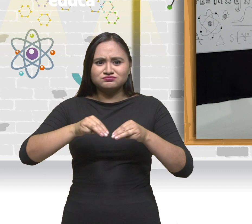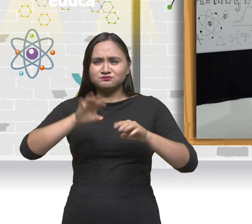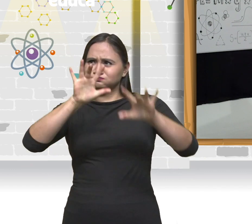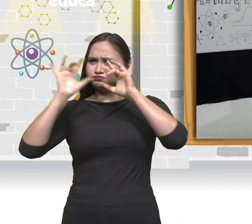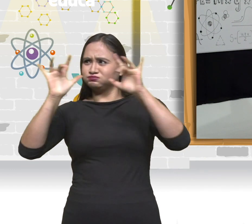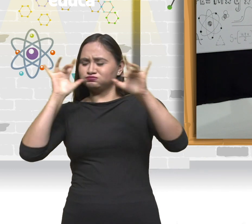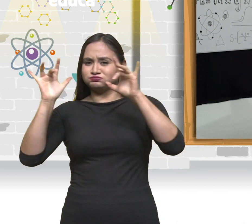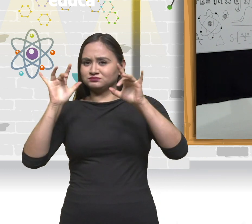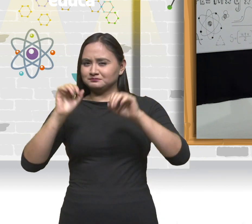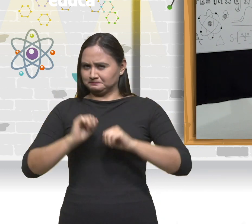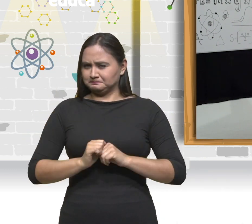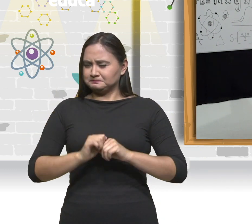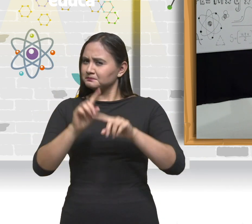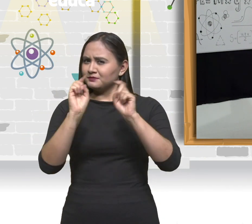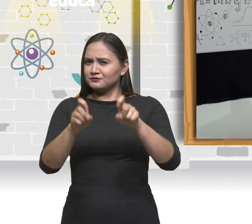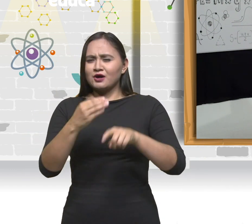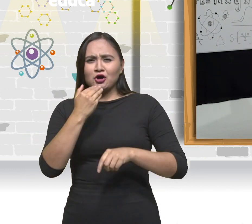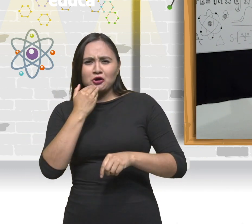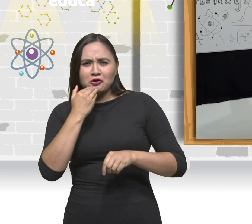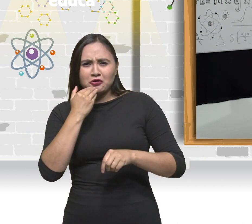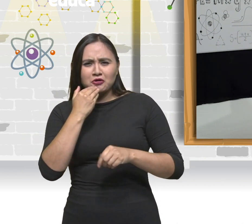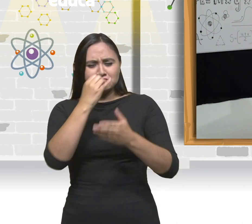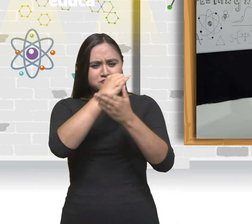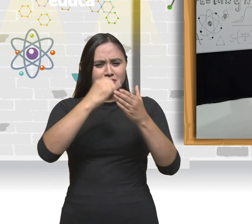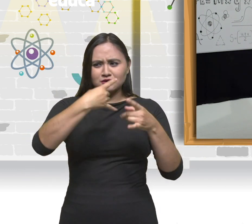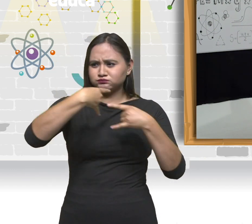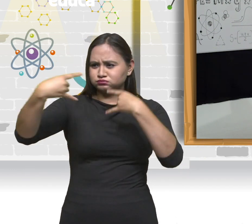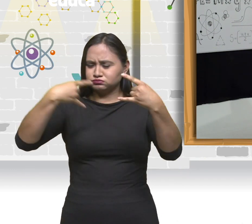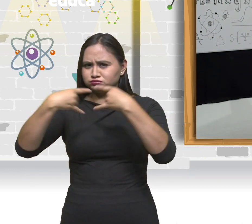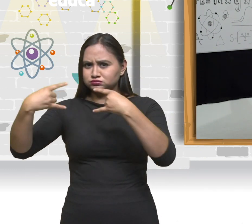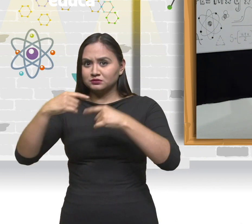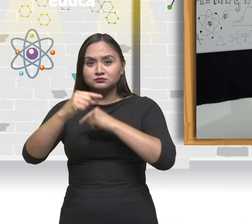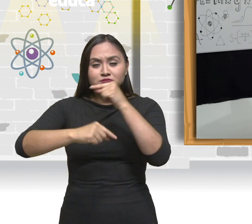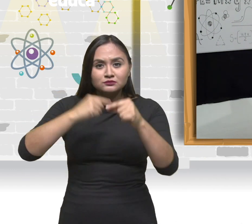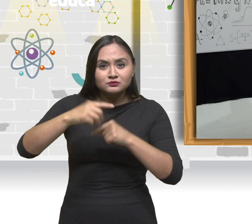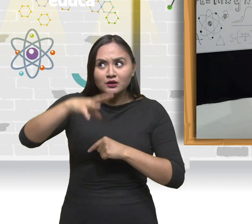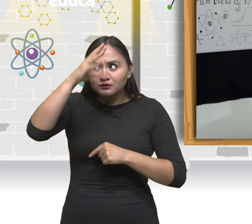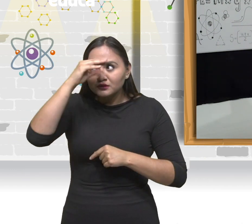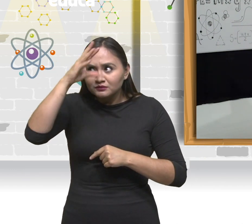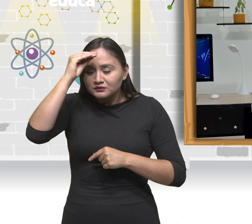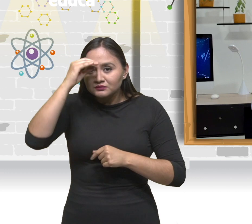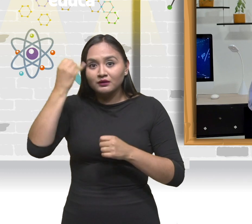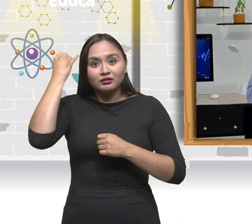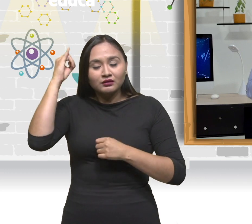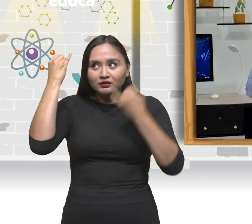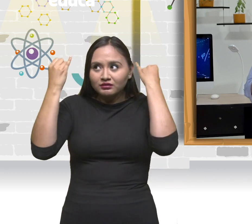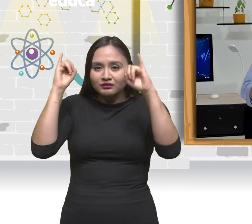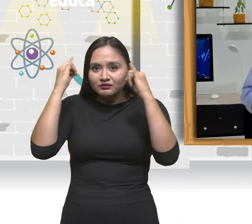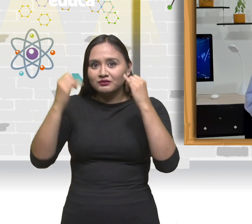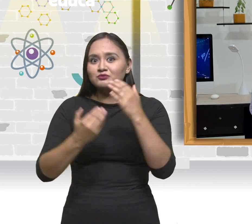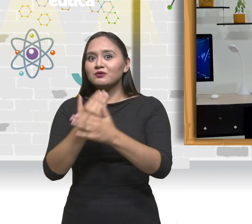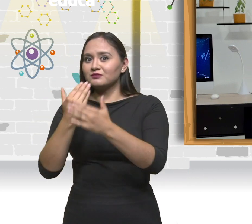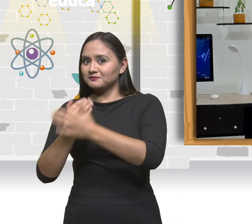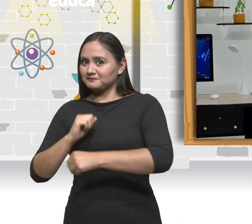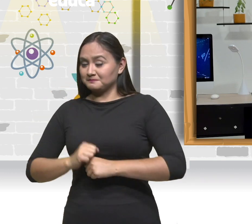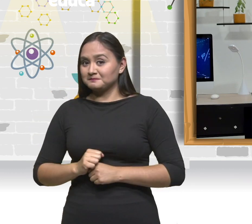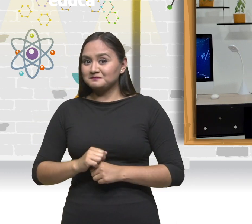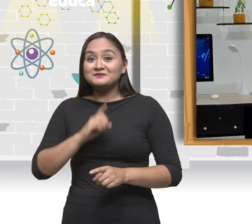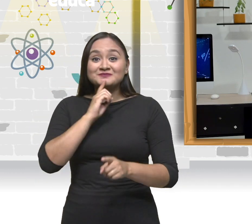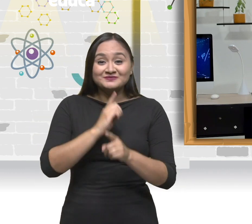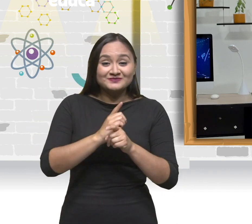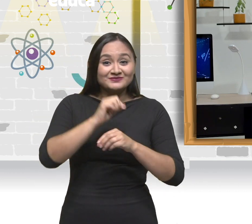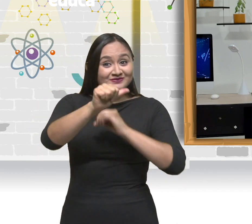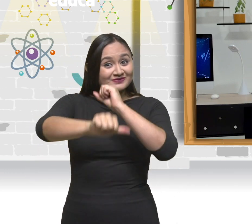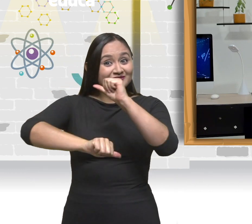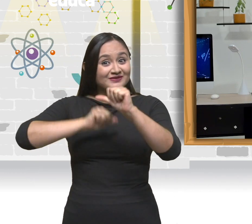Pero, ¿cómo se transmitían estas imágenes? ¿Y qué conocimiento permitió el desarrollo de la televisión? Sin duda, descubrir que el átomo